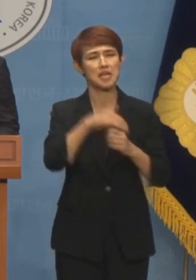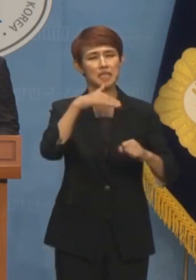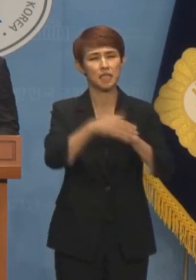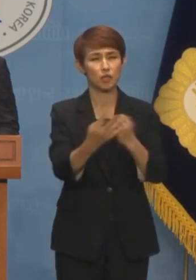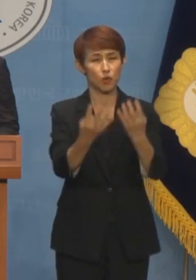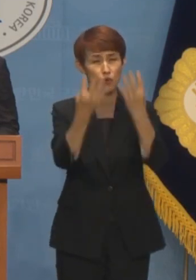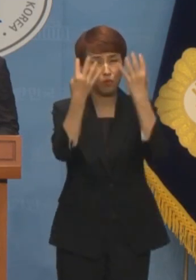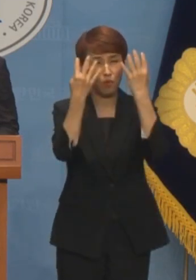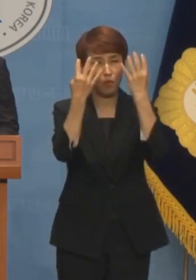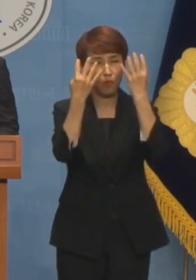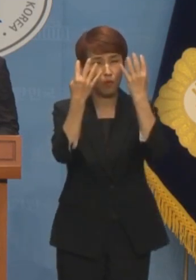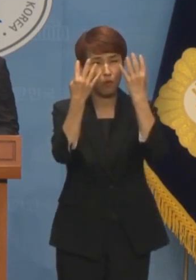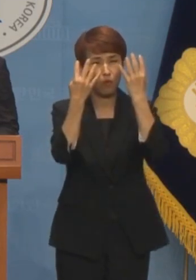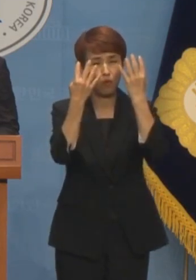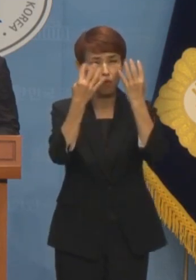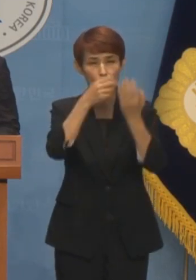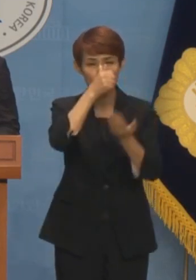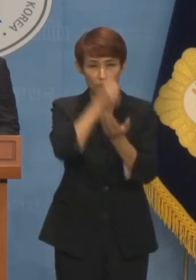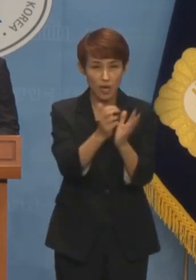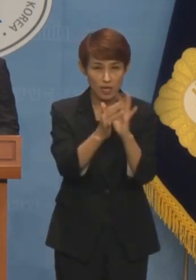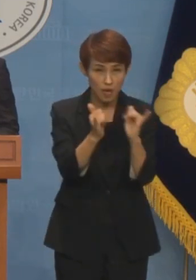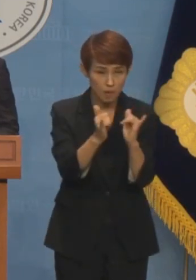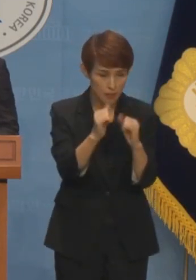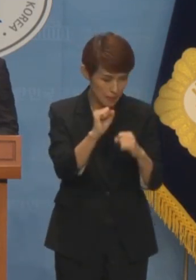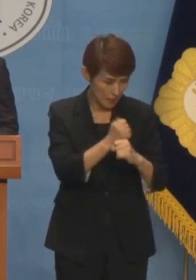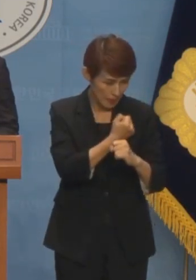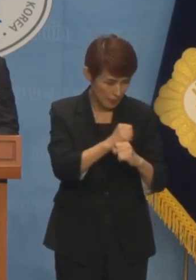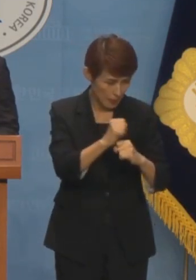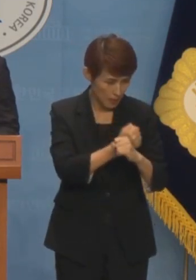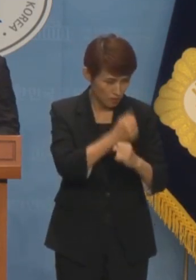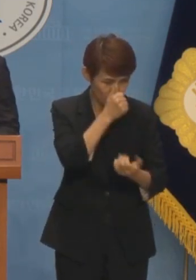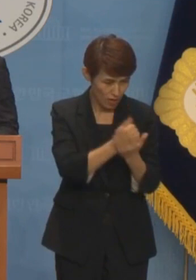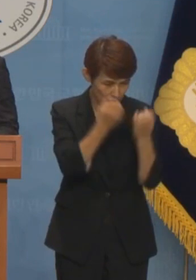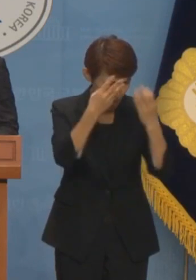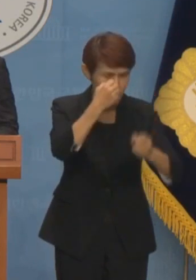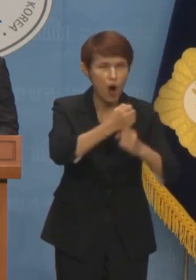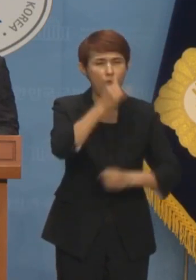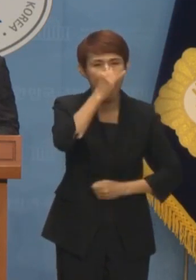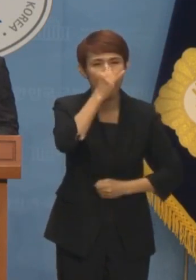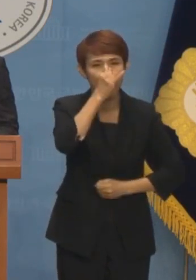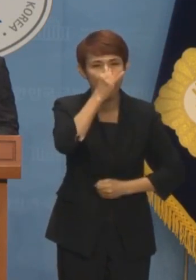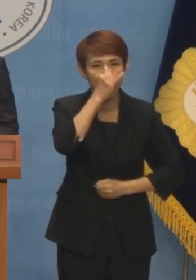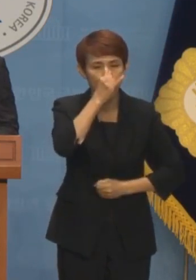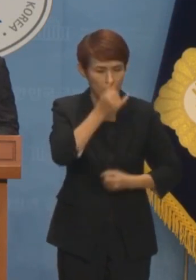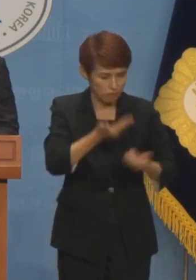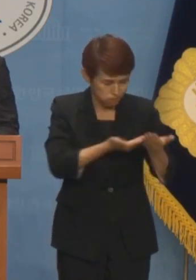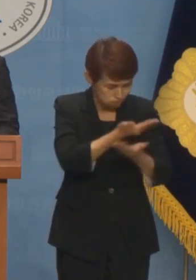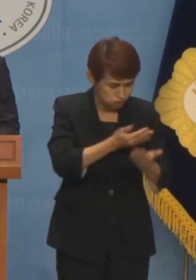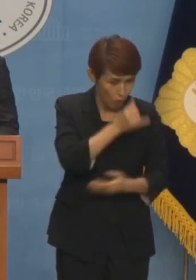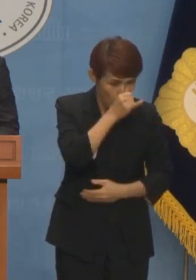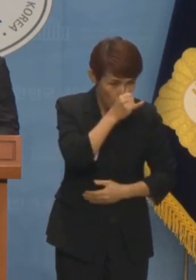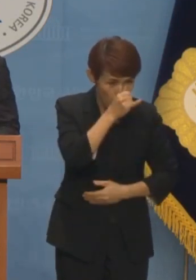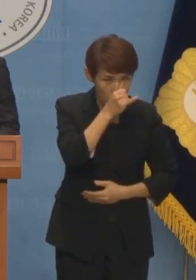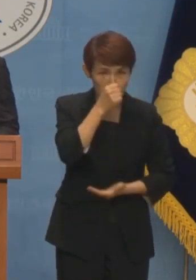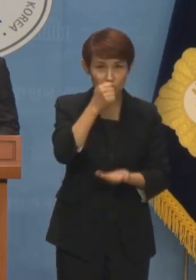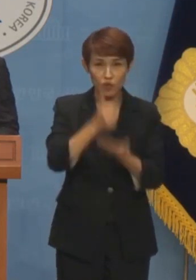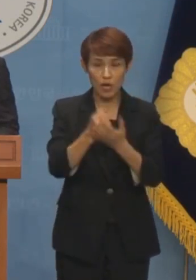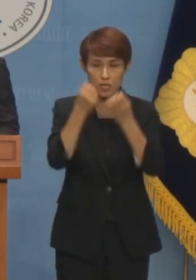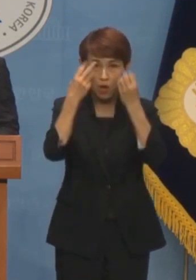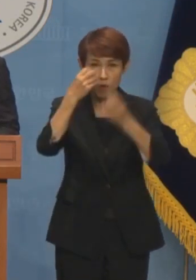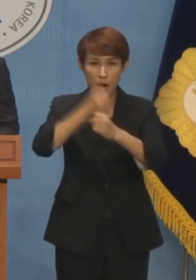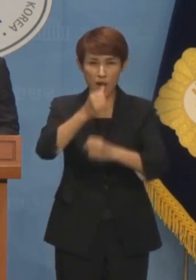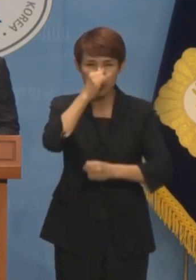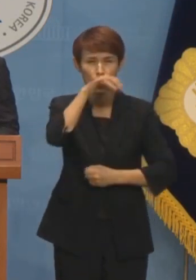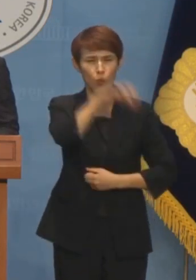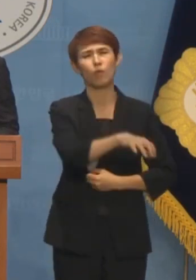금세 범죄자들끼리 새로운 범죄를 도모하고 공유하고 추가 범죄를 도모하는 그런